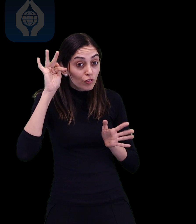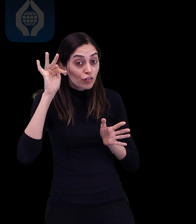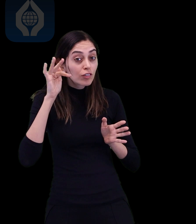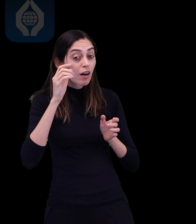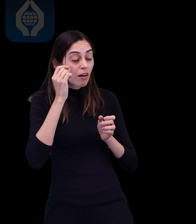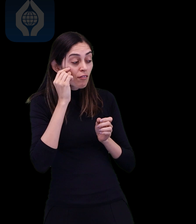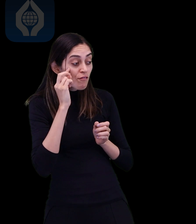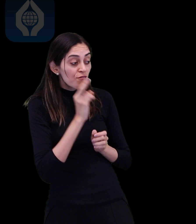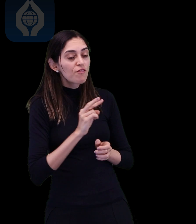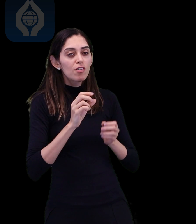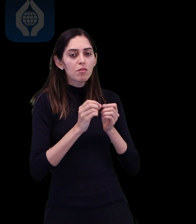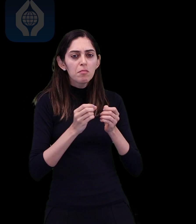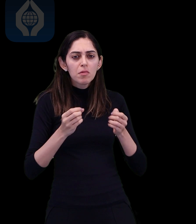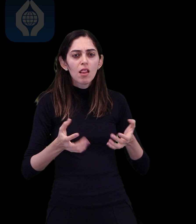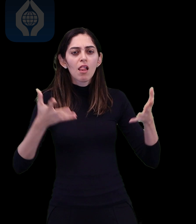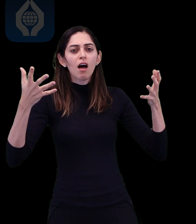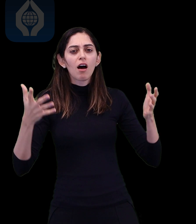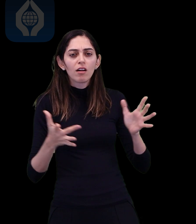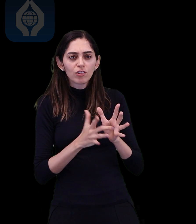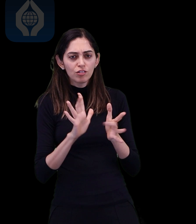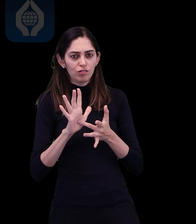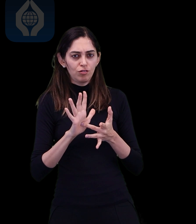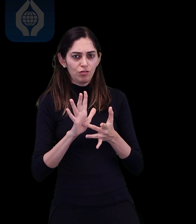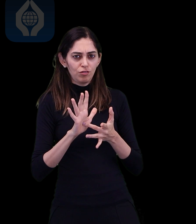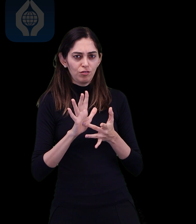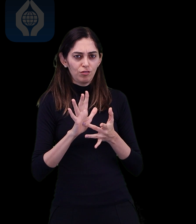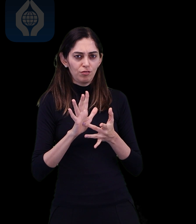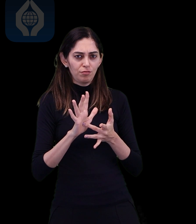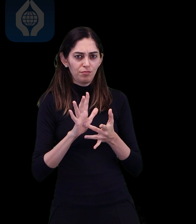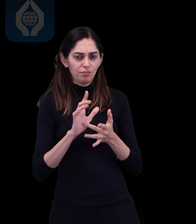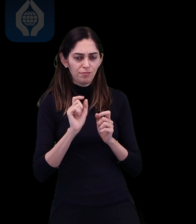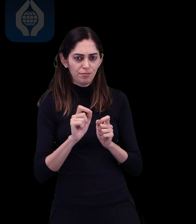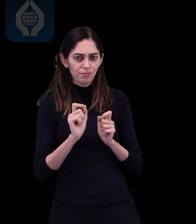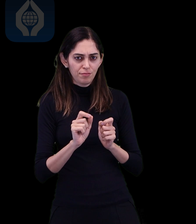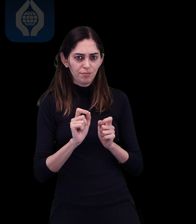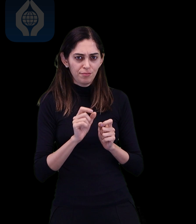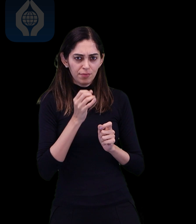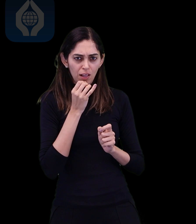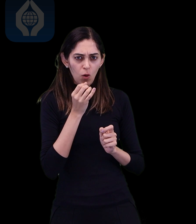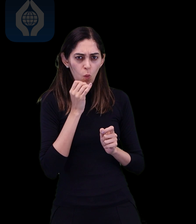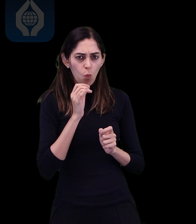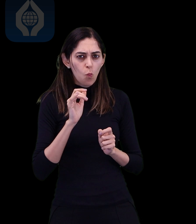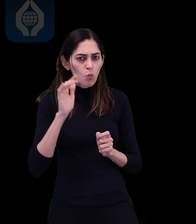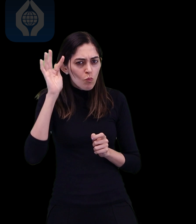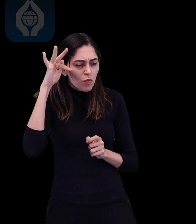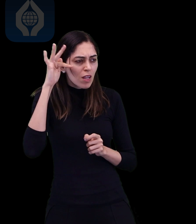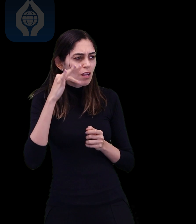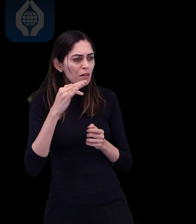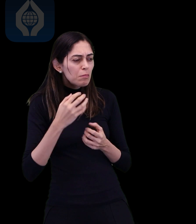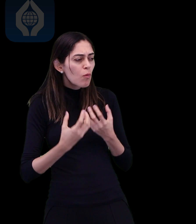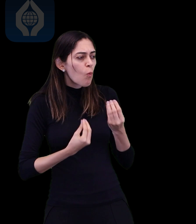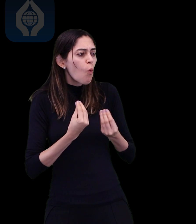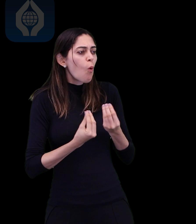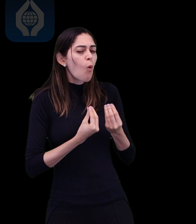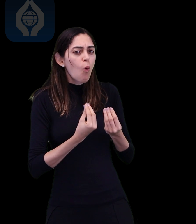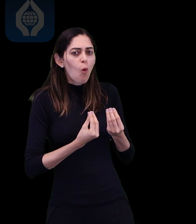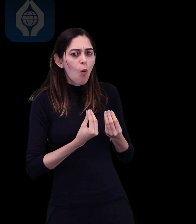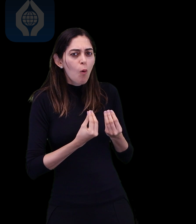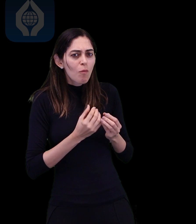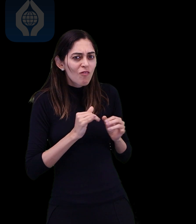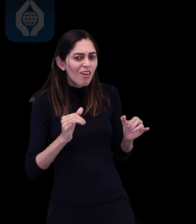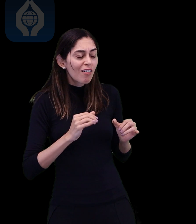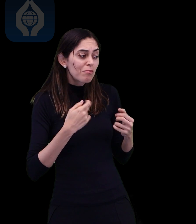de Jesus. Você pode se lembrar de alguns dos milagres de Jesus? Como Filipe deveria ter reagido? Ele deveria